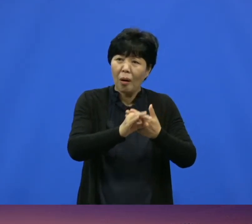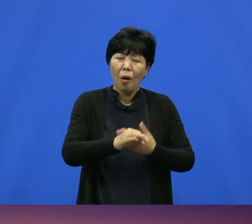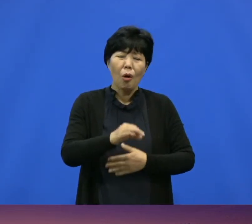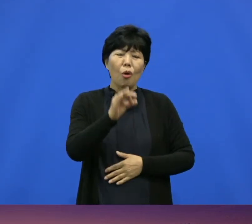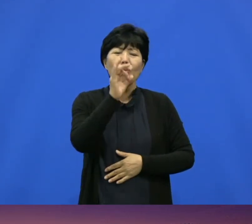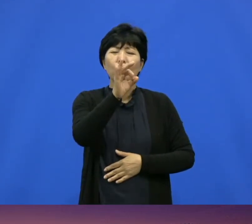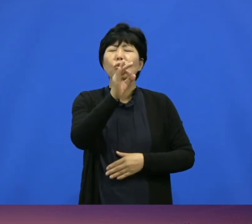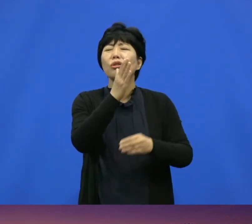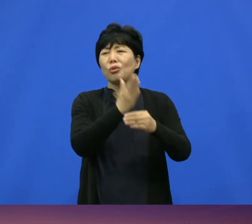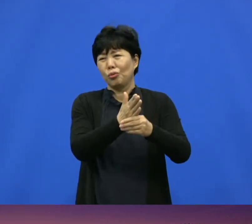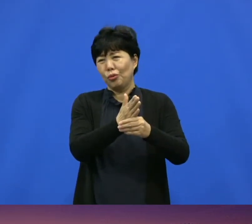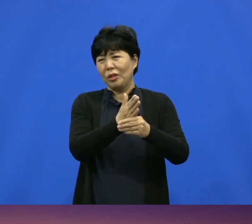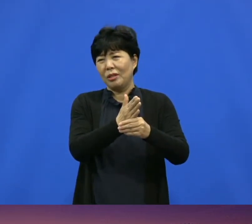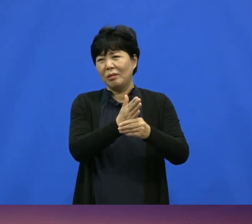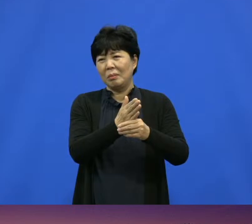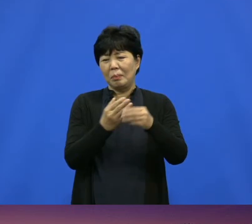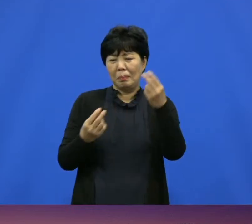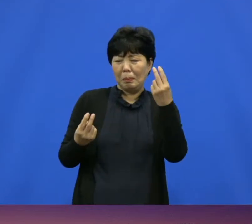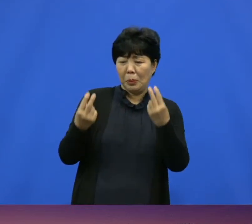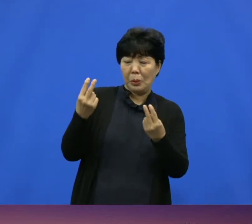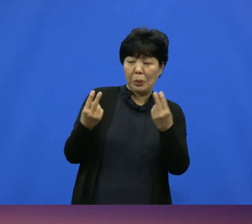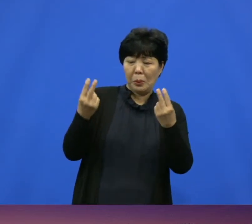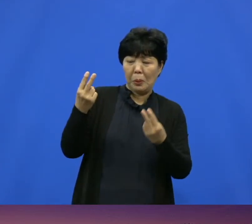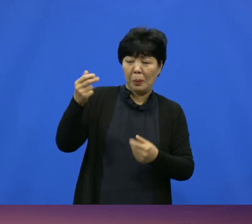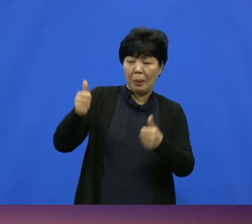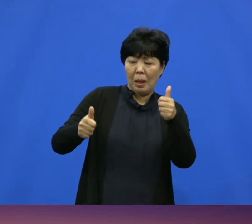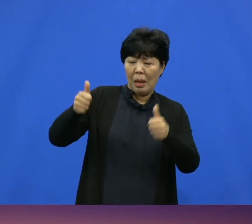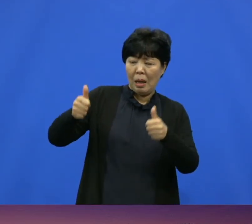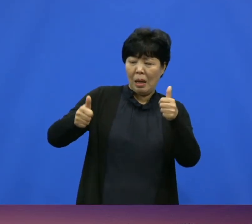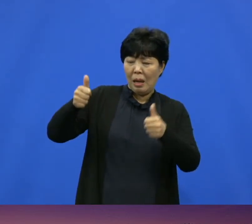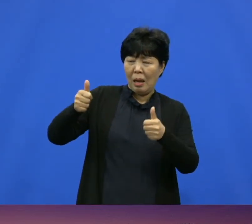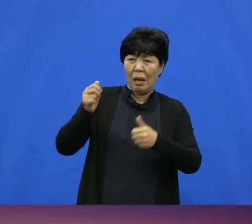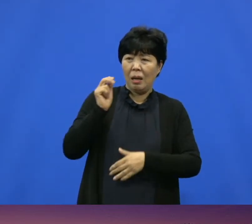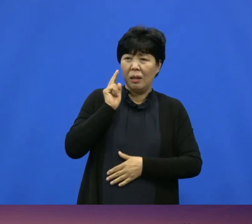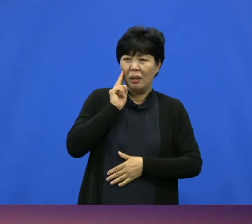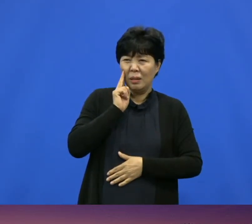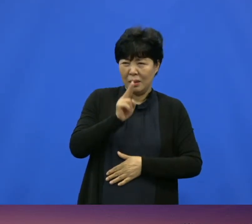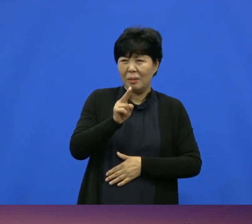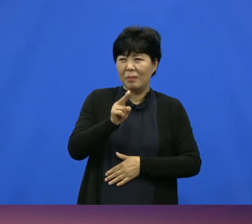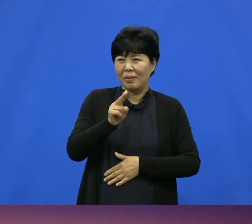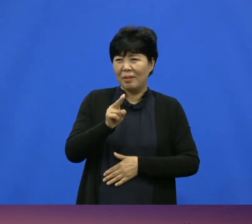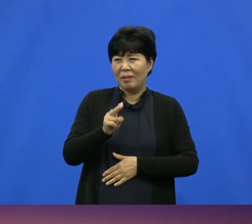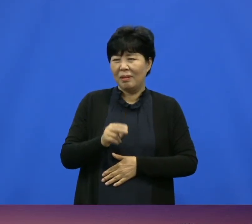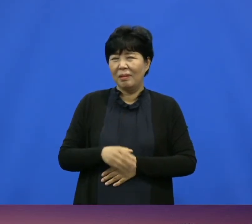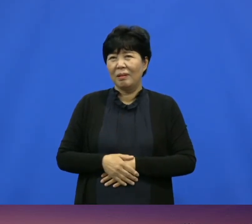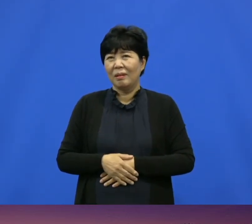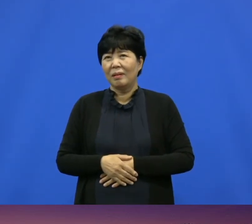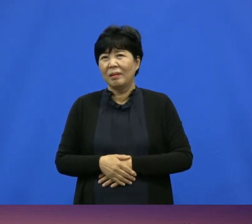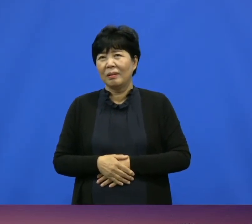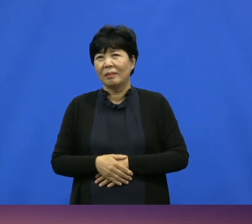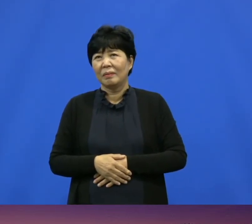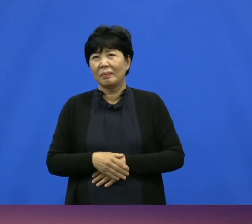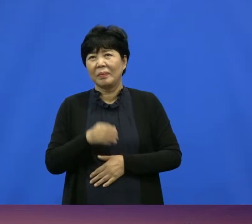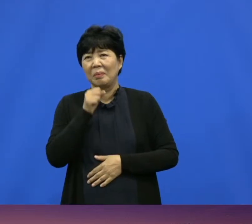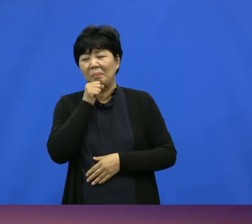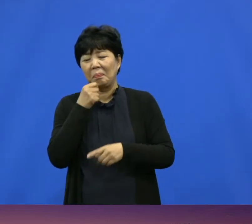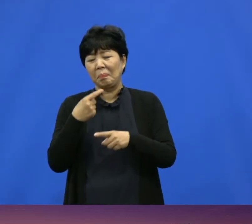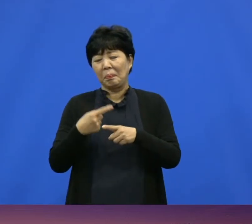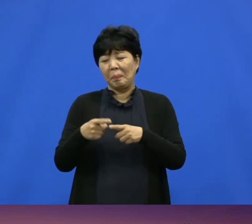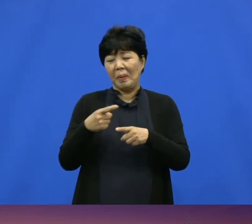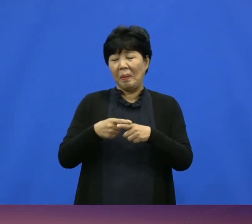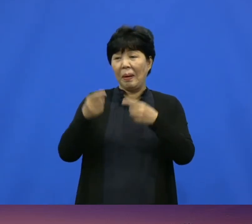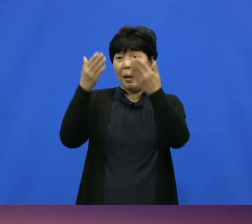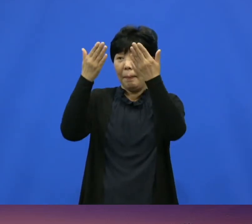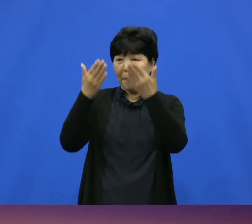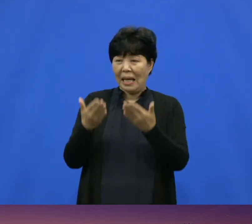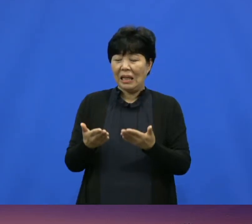모든 게 물량적이고 비교하고 경쟁하고, 그게 우위에 의해서 자기의 평가를 받고 또 하는 그런 문화에